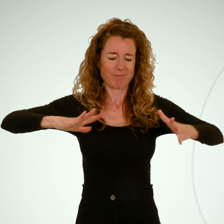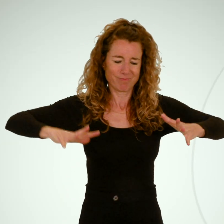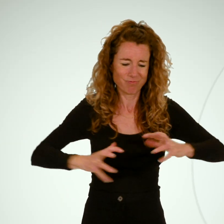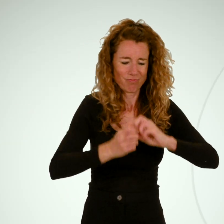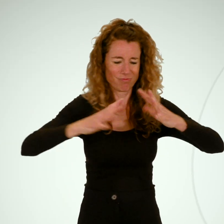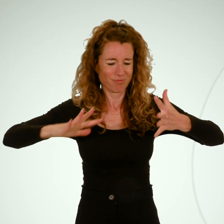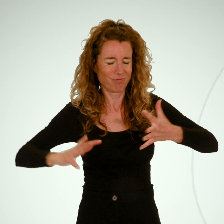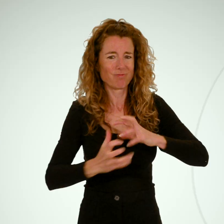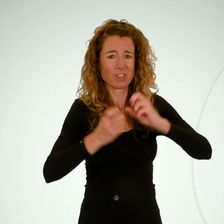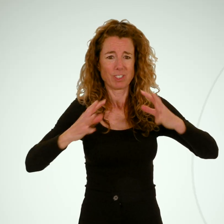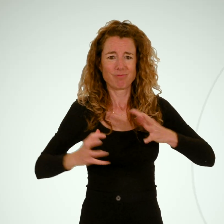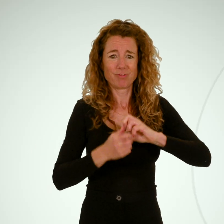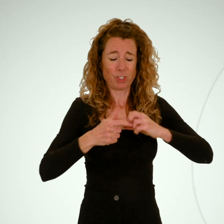la pâte lève.